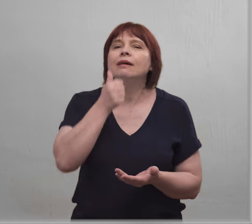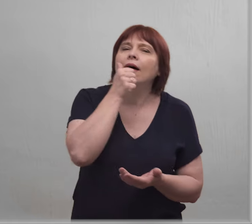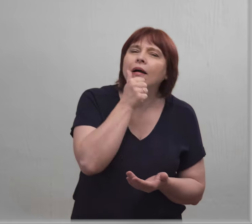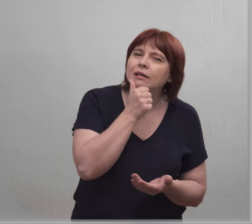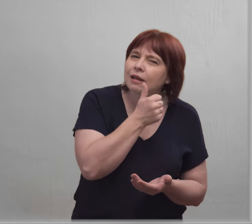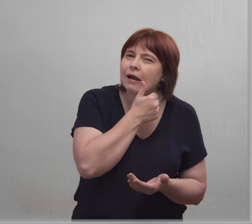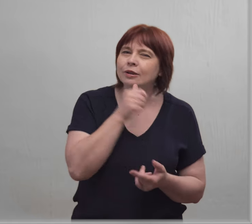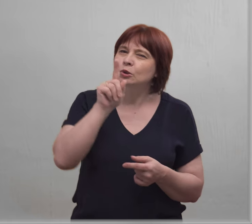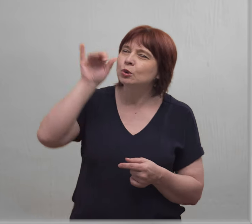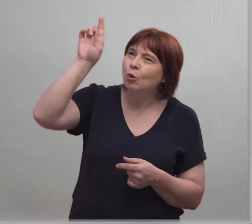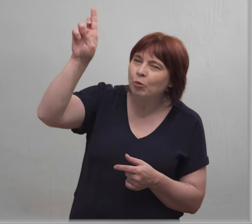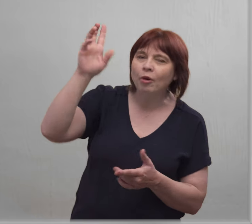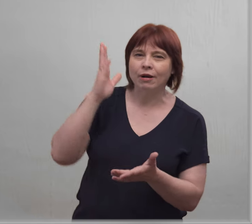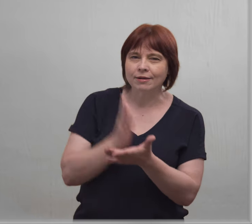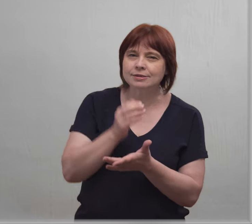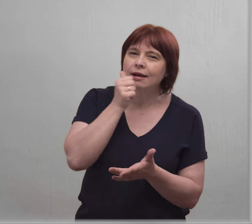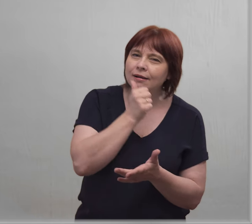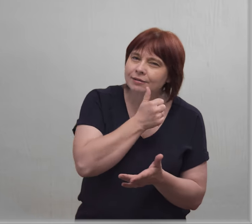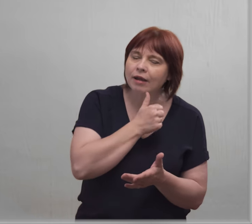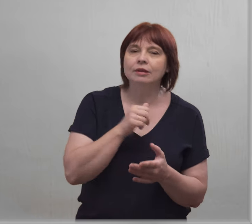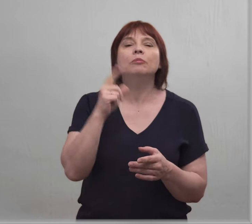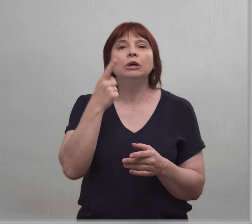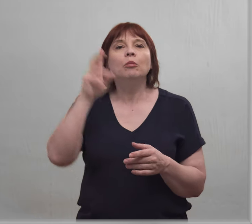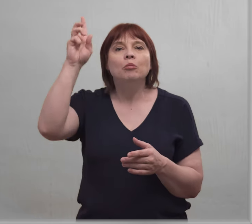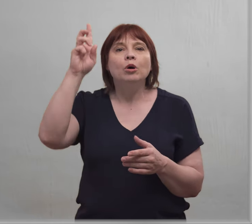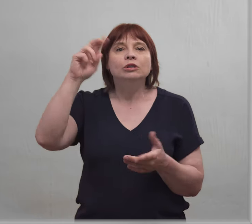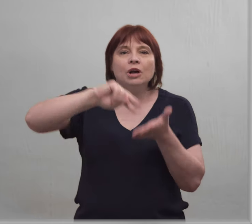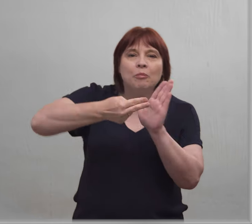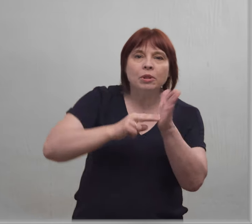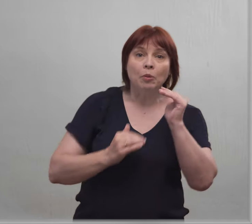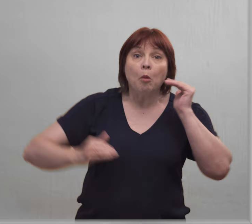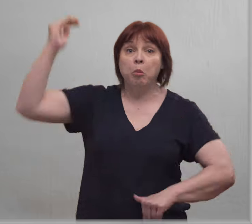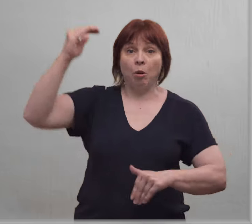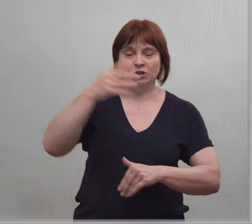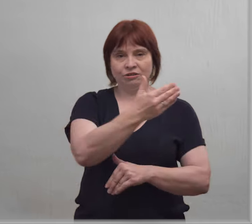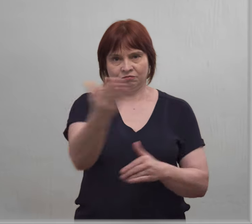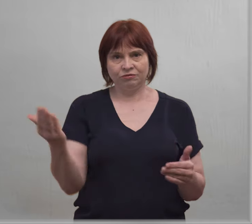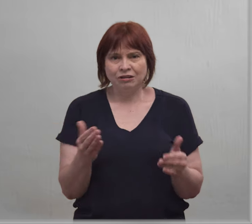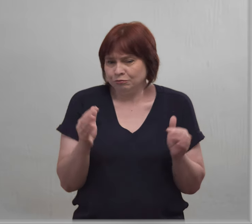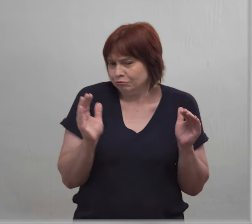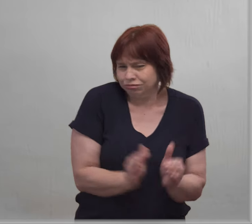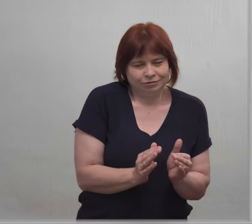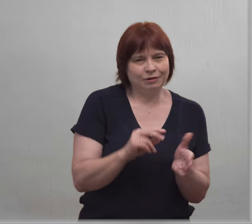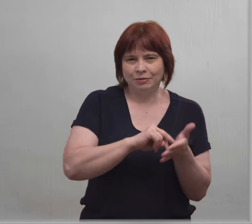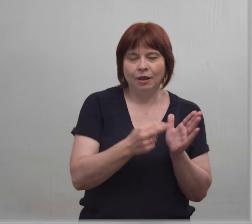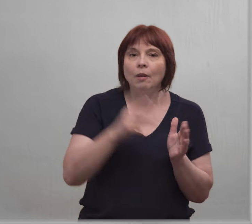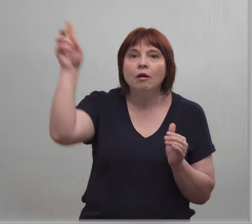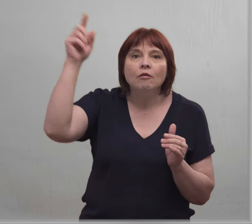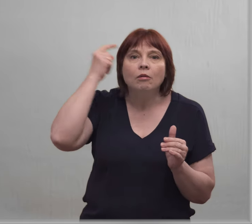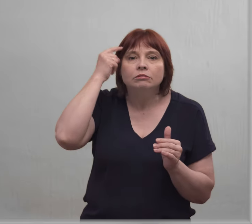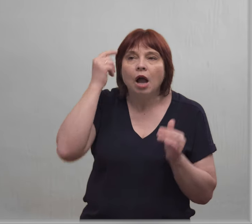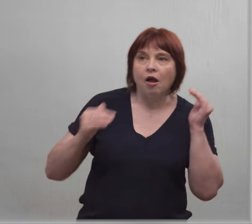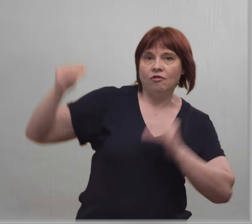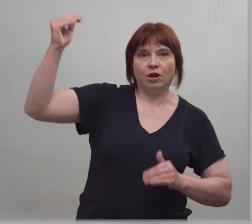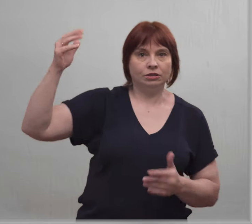принадлежит Господу. Божьи пути выше наших путей. Божьи мысли выше наших мыслей.